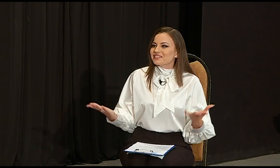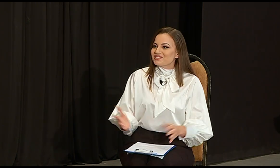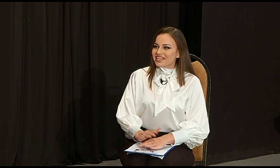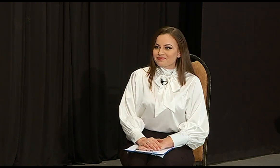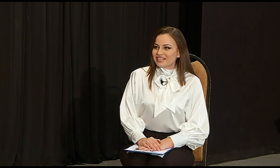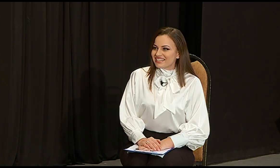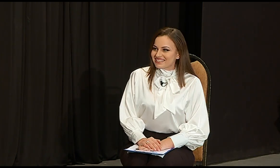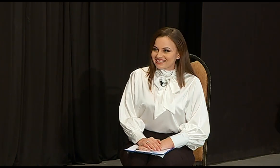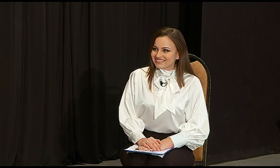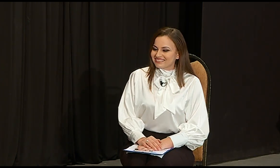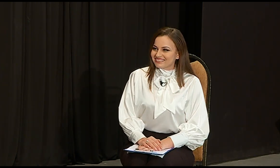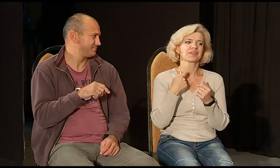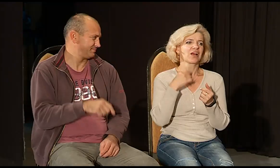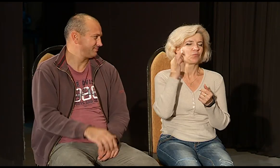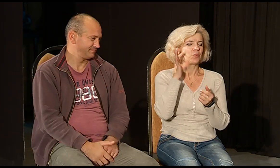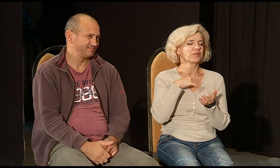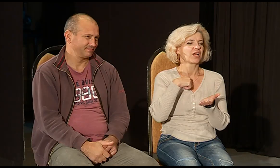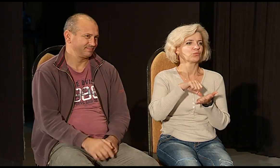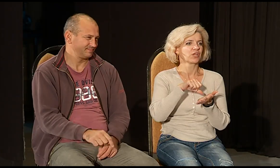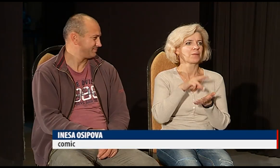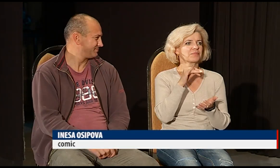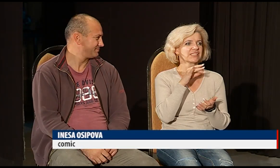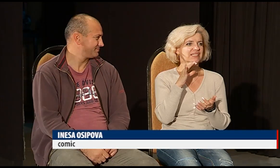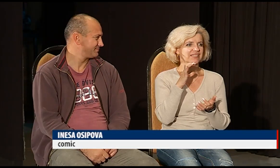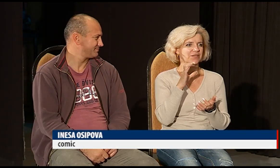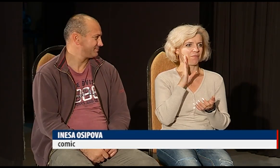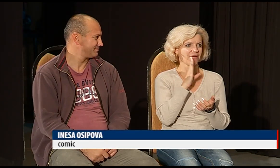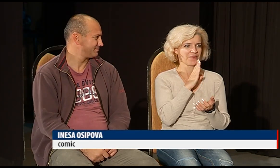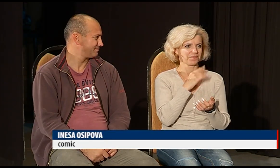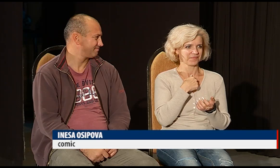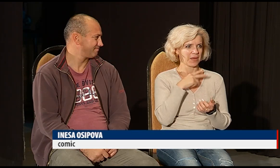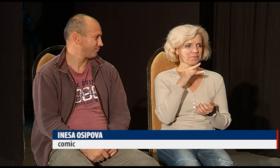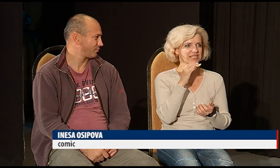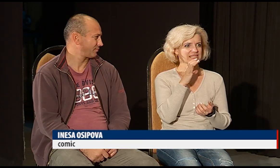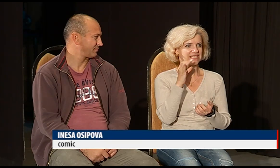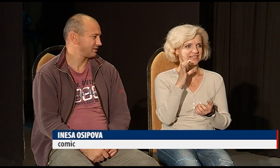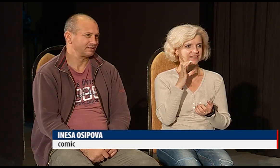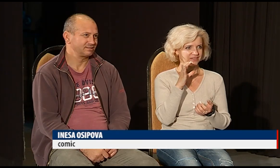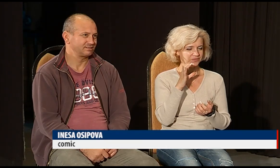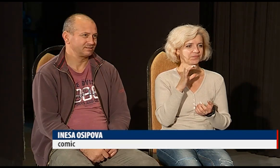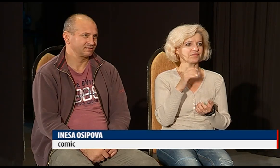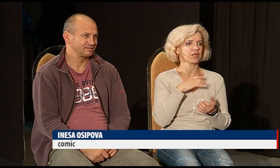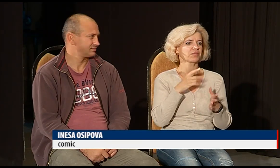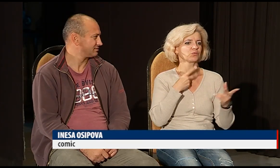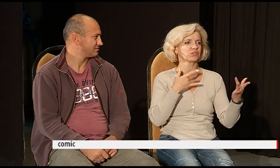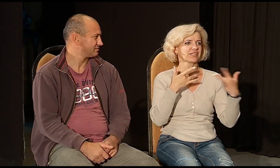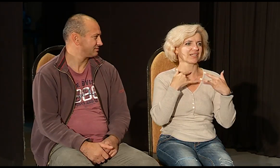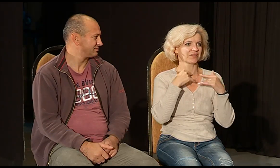acea experiență? Eu prima dată am participat la un concurs Mrs. Asociația